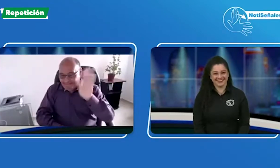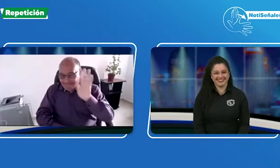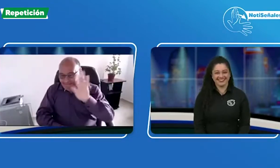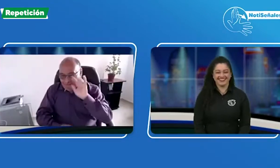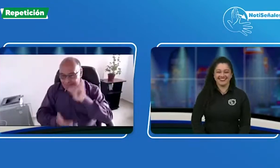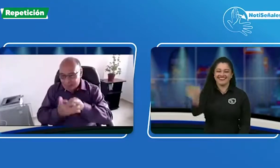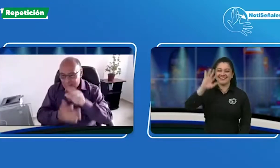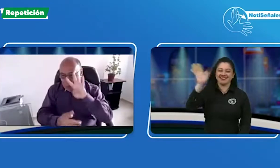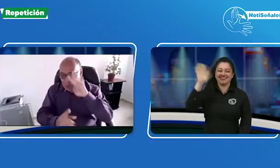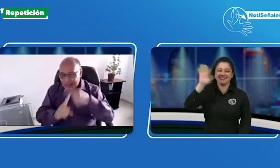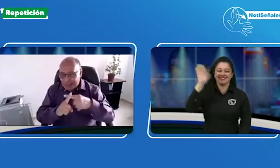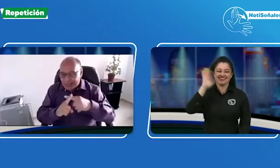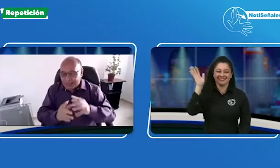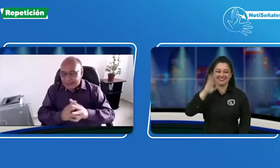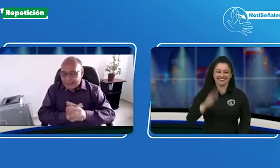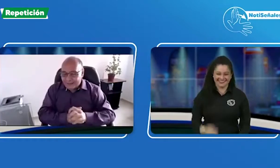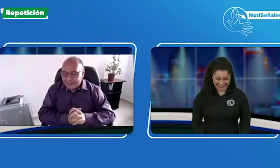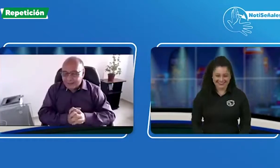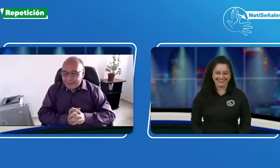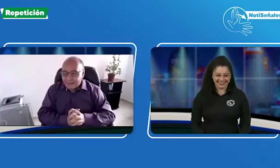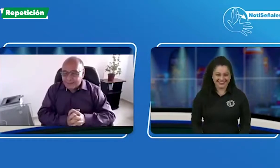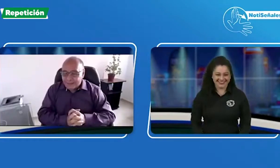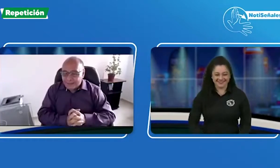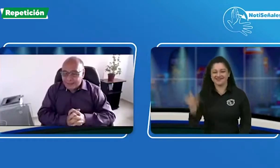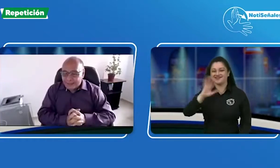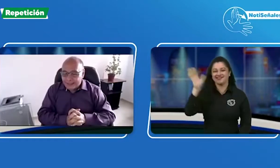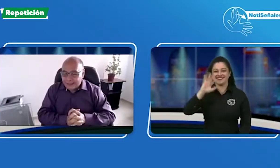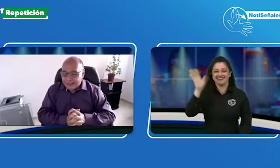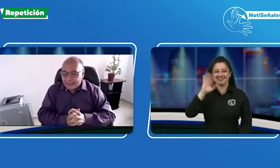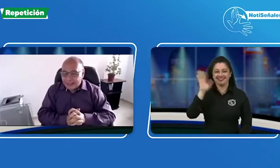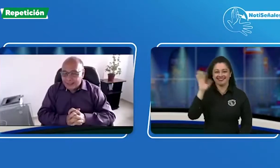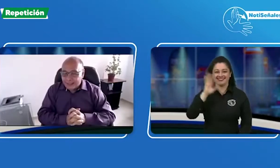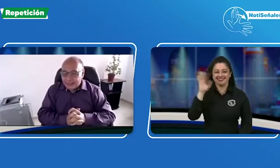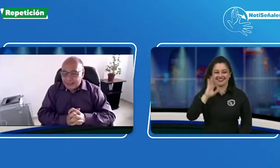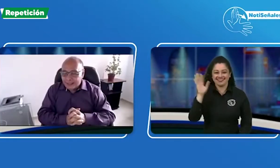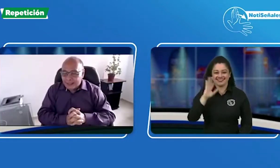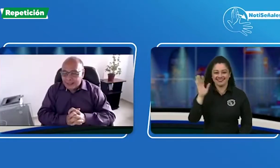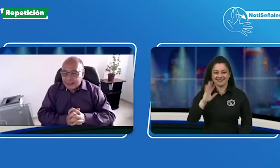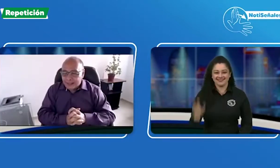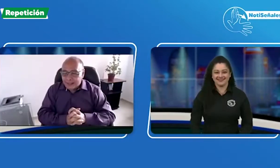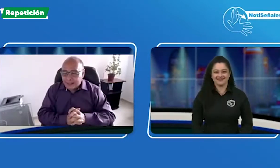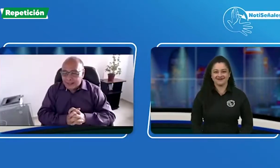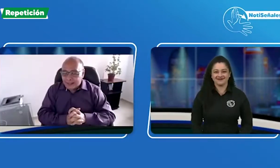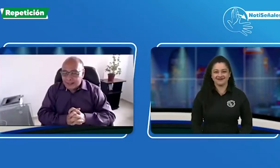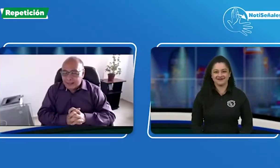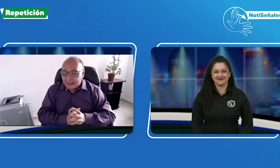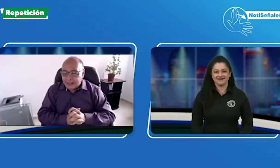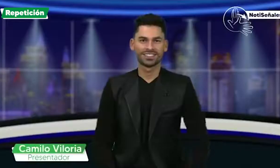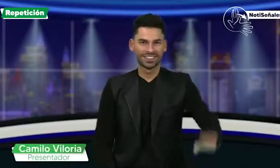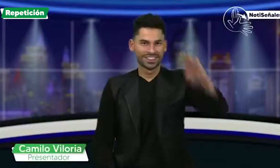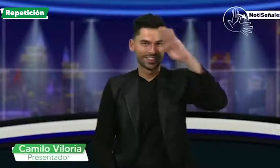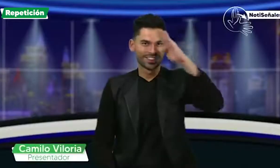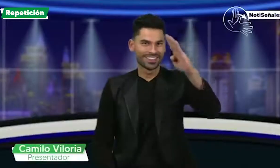Nos vemos El próximo viernes Cuatro treinta De la tarde Hasta luego Hasta luego